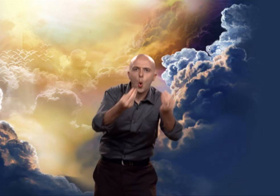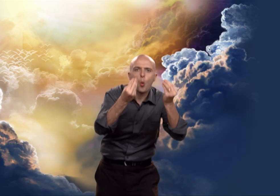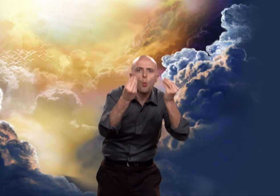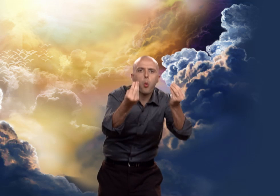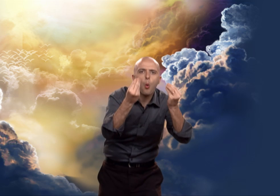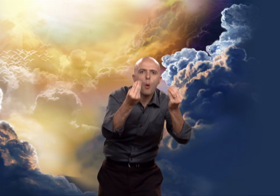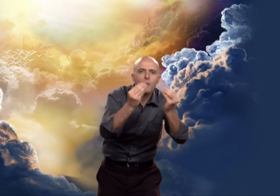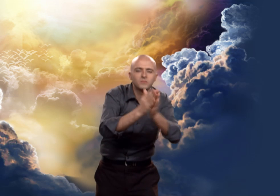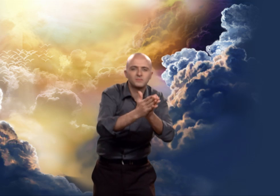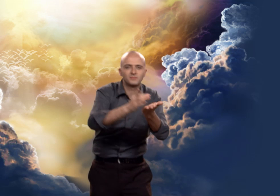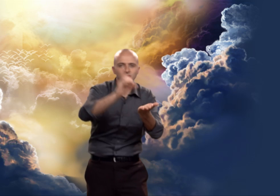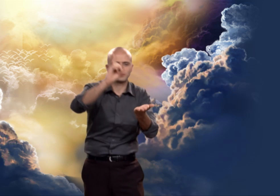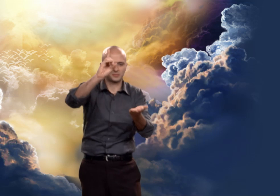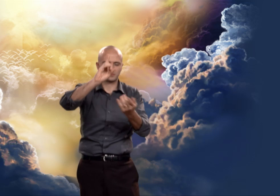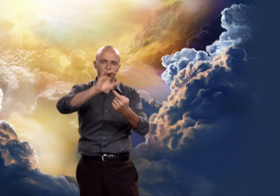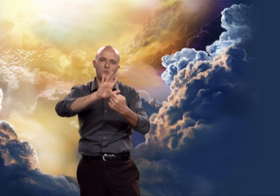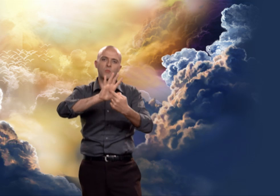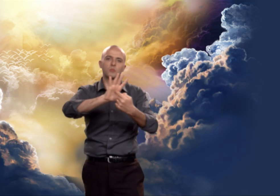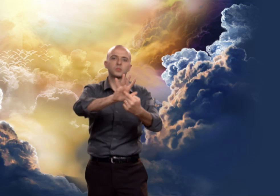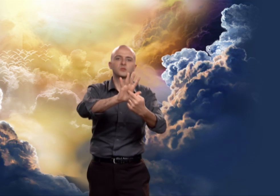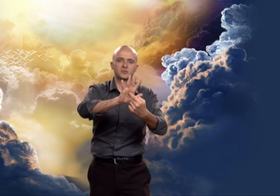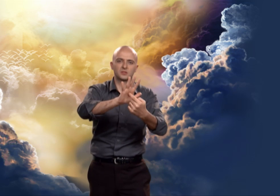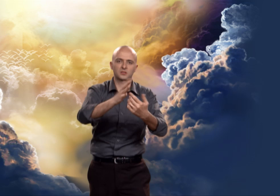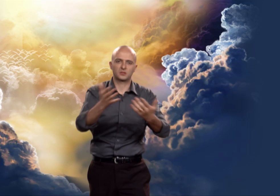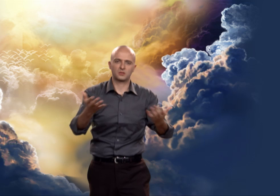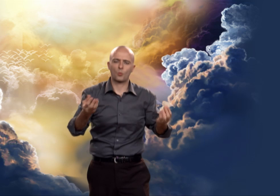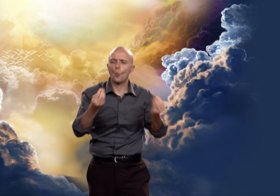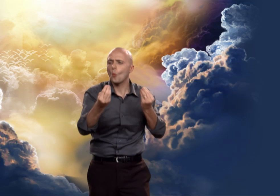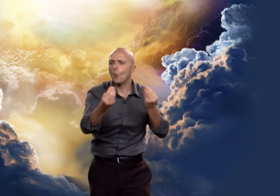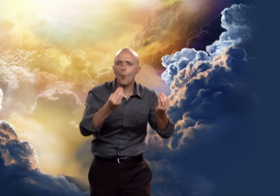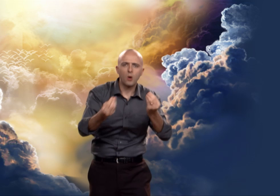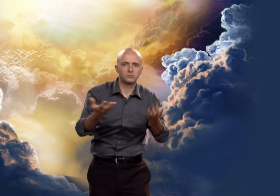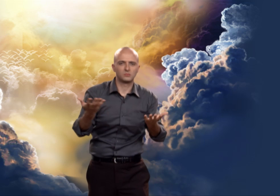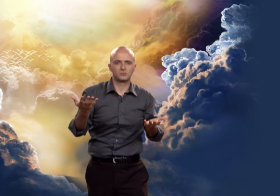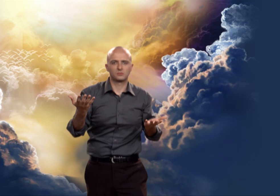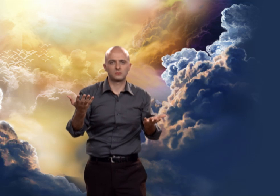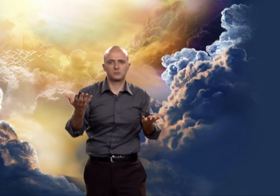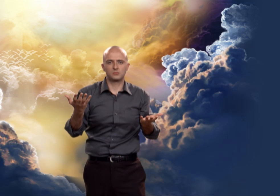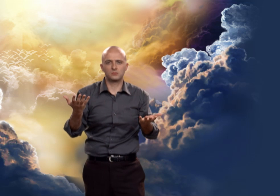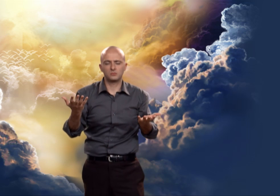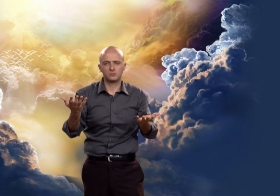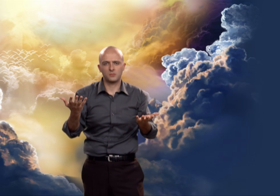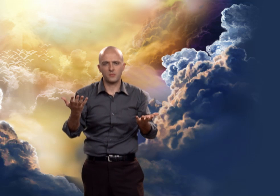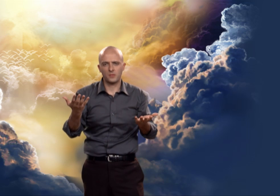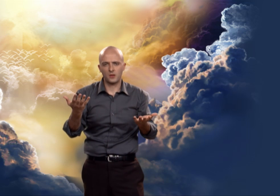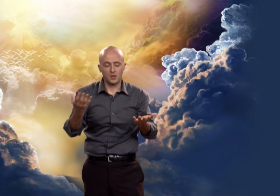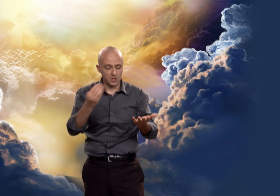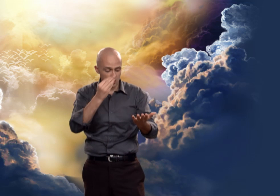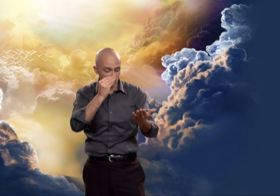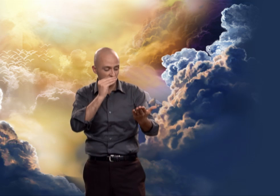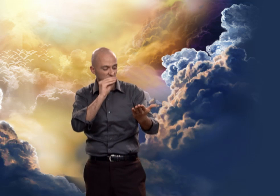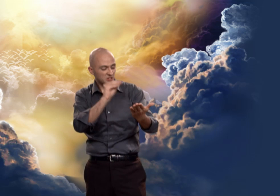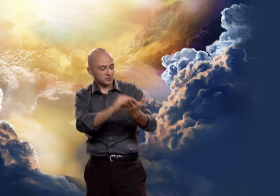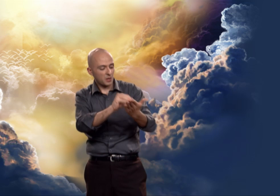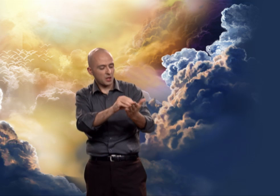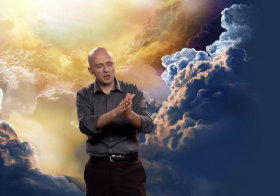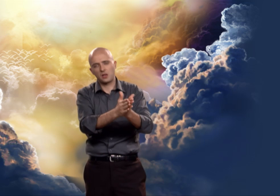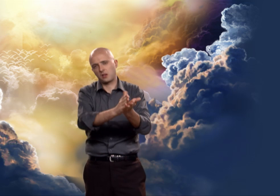orgulho. Muitos têm prazer em encontrar na Bíblia alguma coisa que confunda a mente dos outros. Alguns, inicialmente, têm